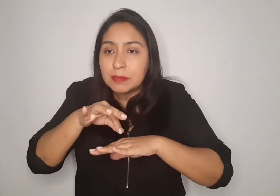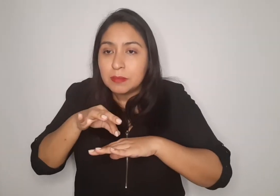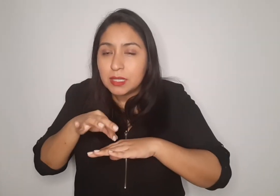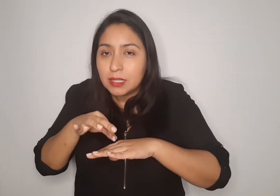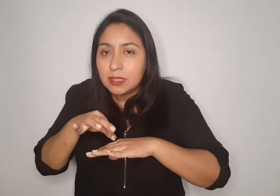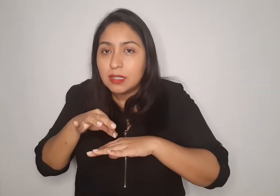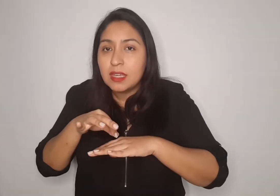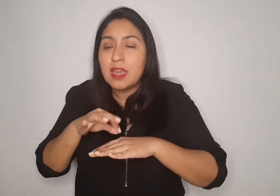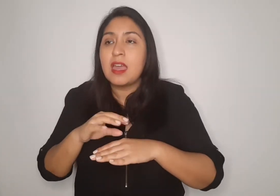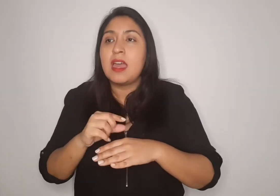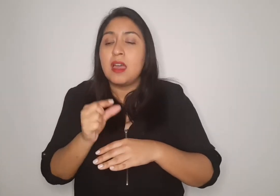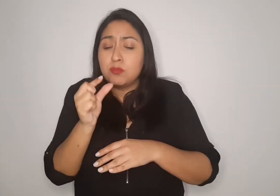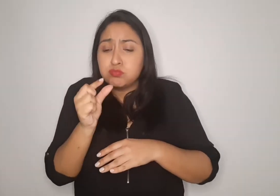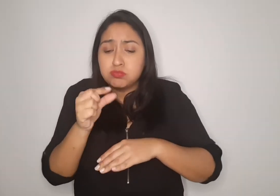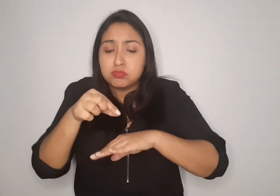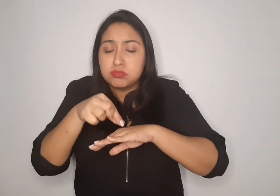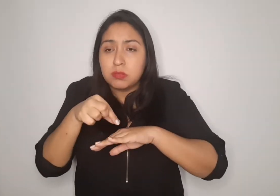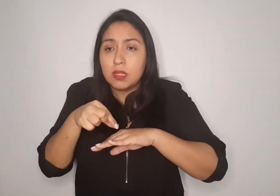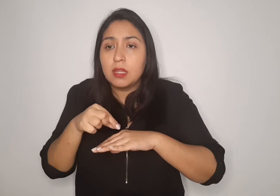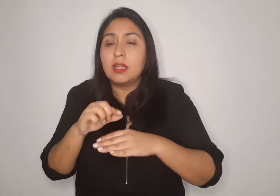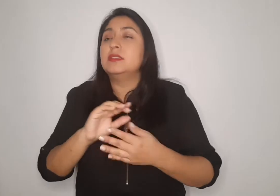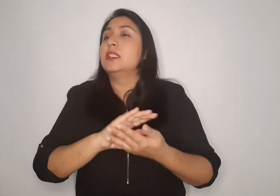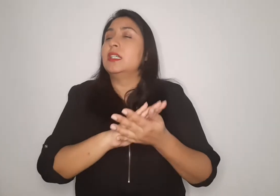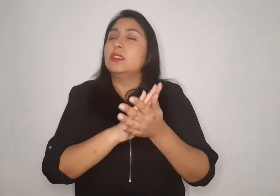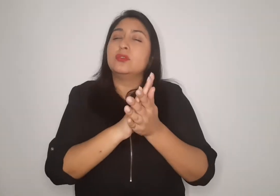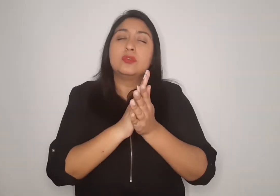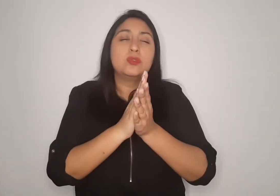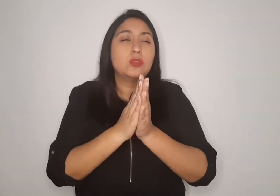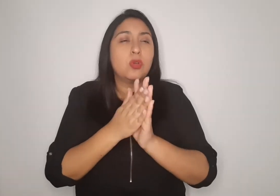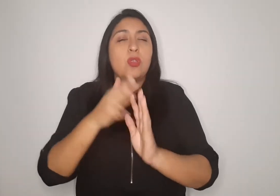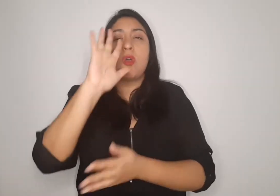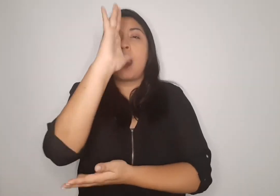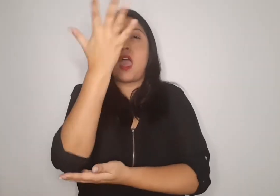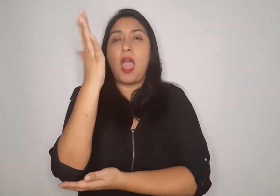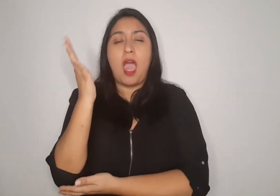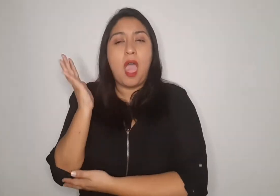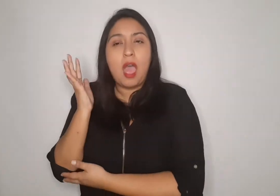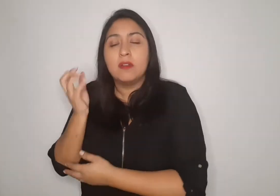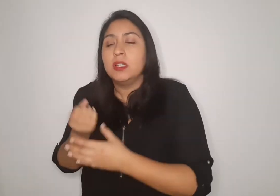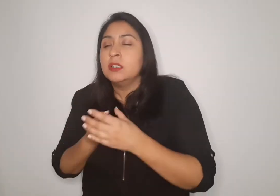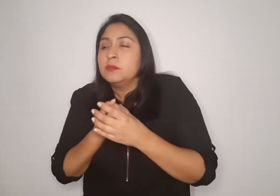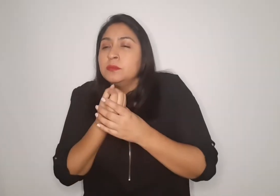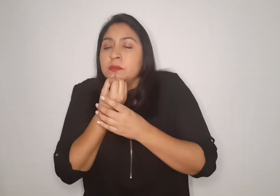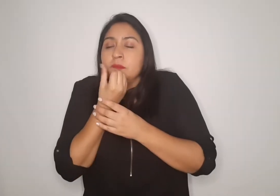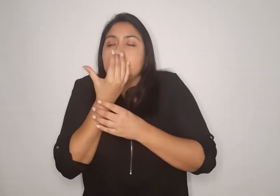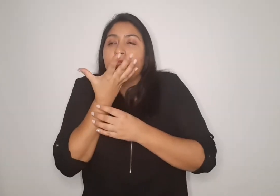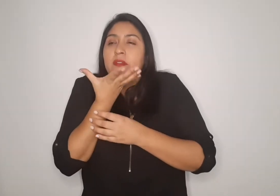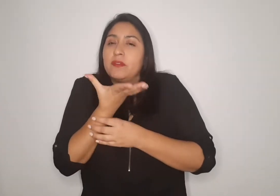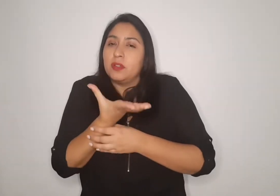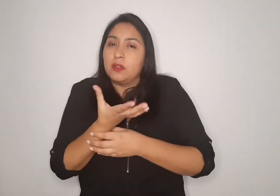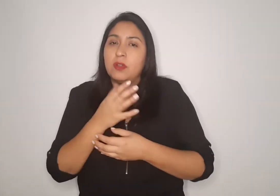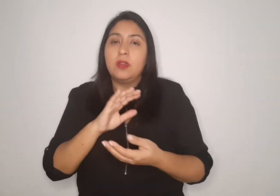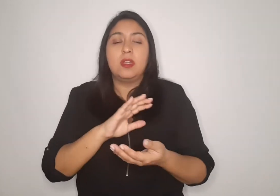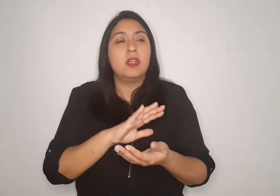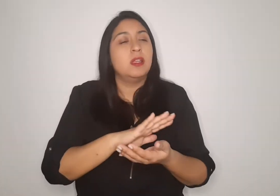todas los árboles, plantas, etcétera, ¿no? De toda la